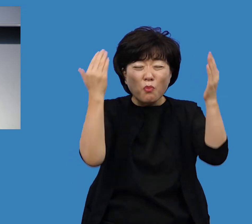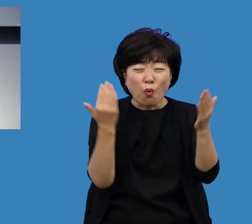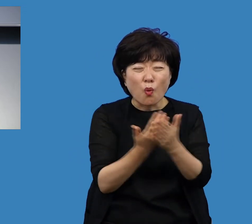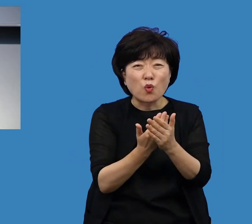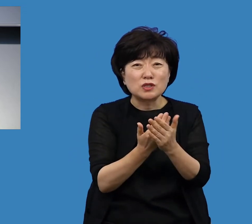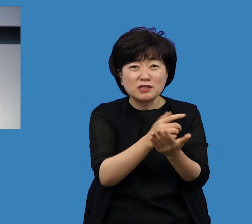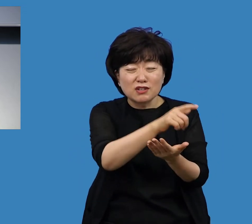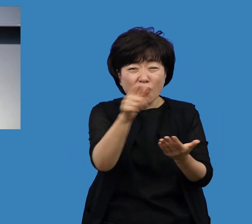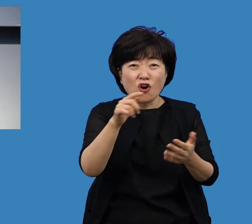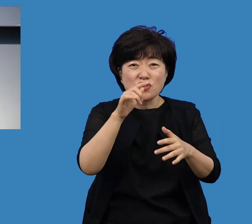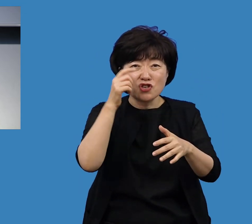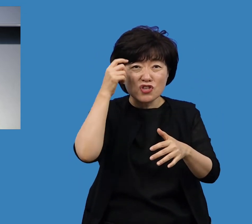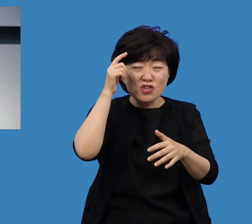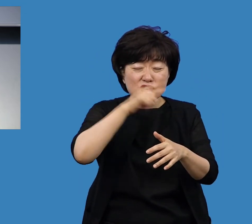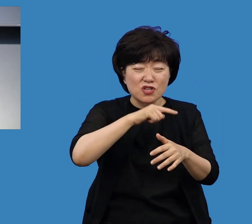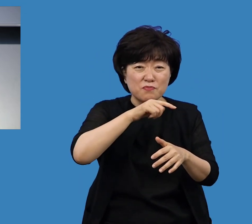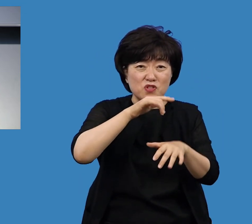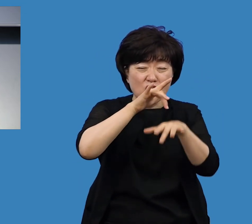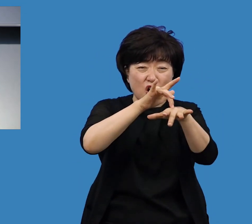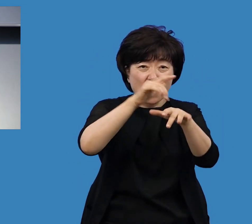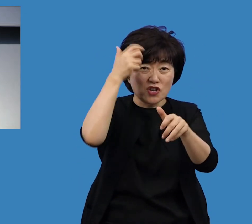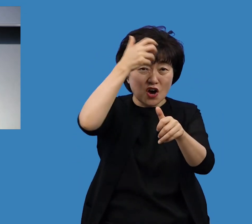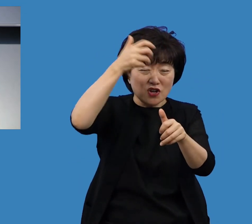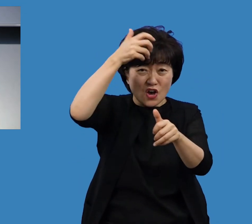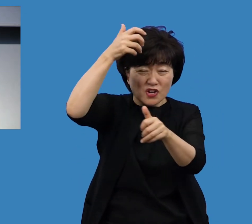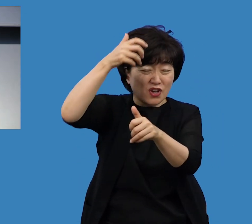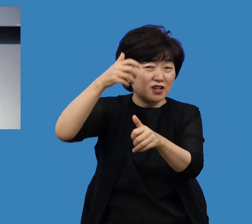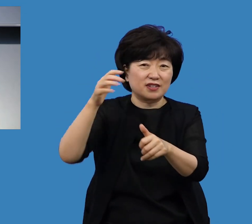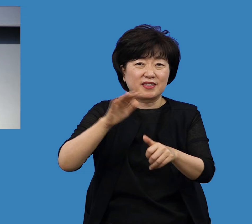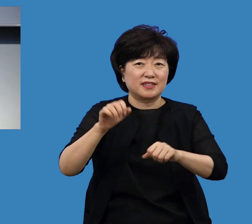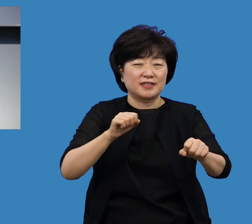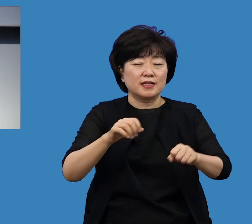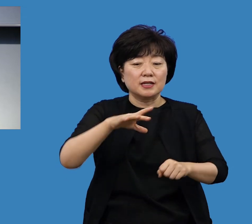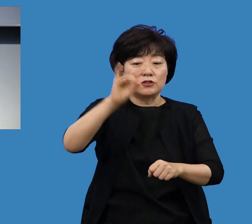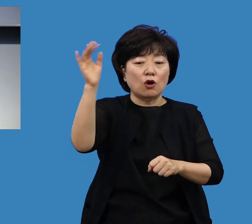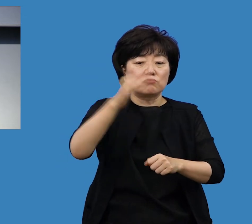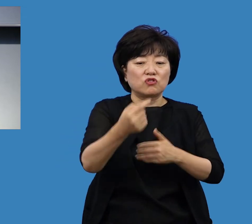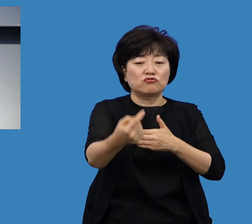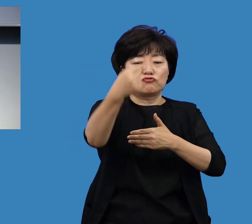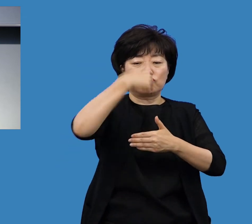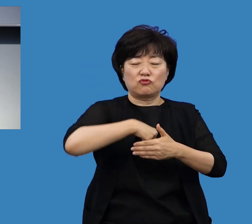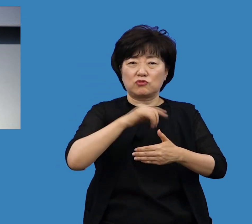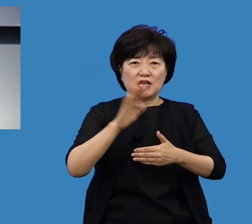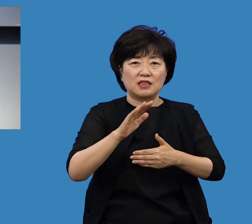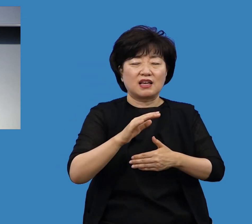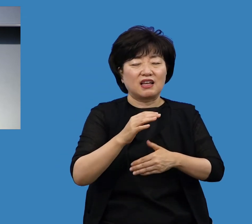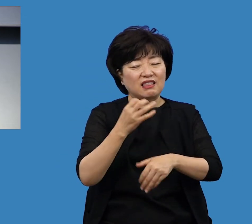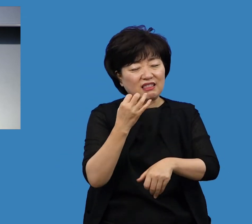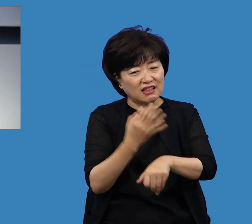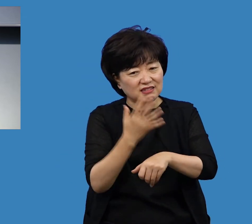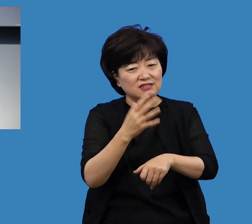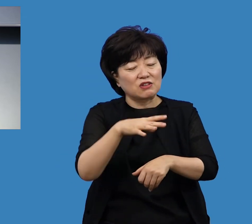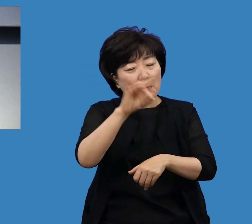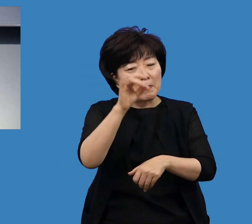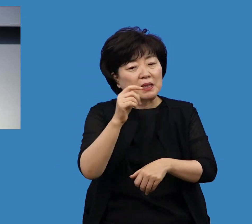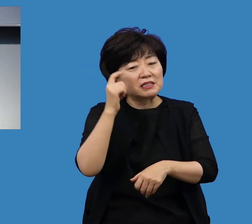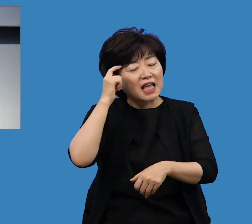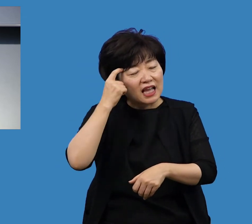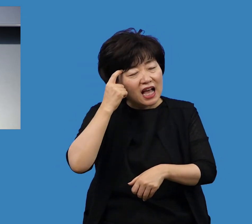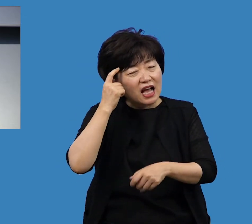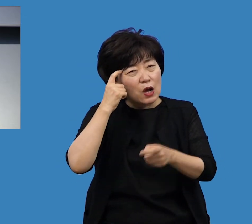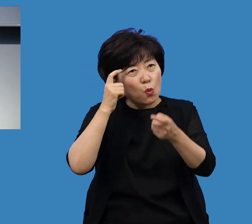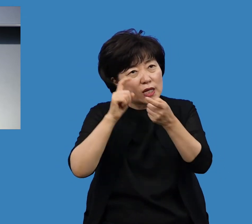수는 없어요. 처음부터 영이 우리 안에 들어와가지고 역사하는 것이 아닙니다. 처음에는 단순한 호기심, 단순한 관심으로 시작하는